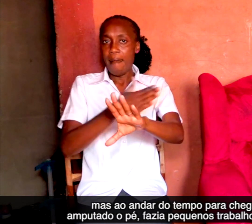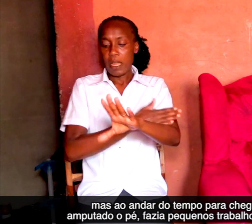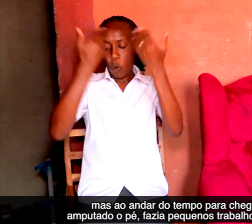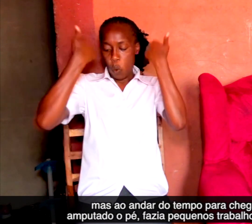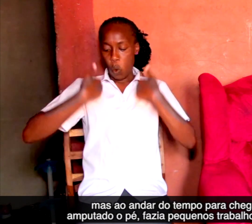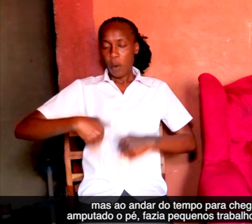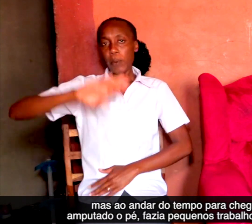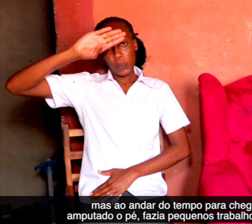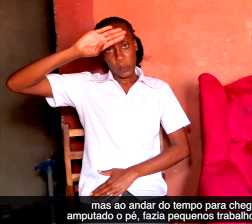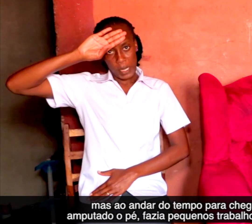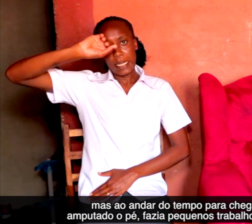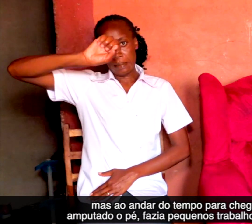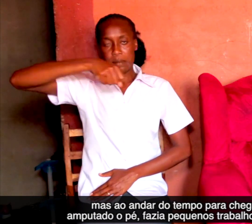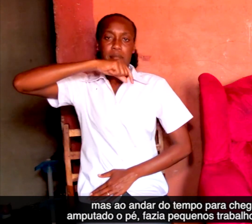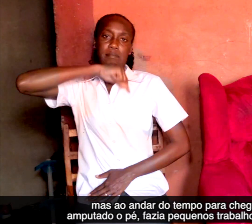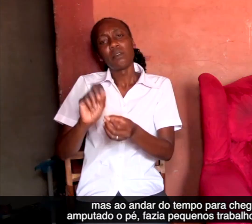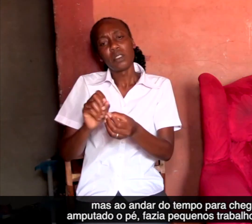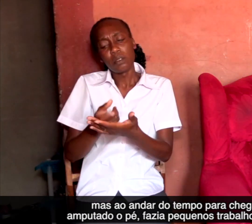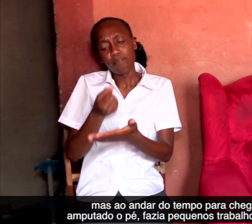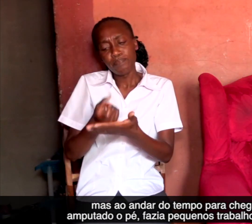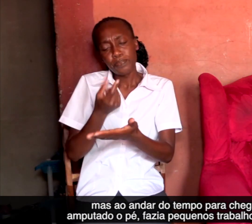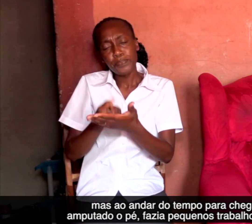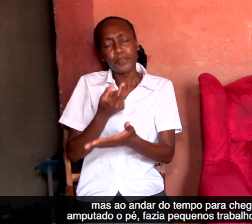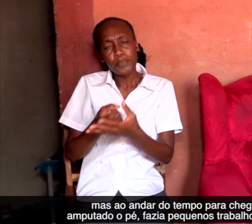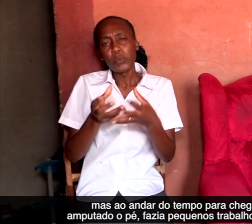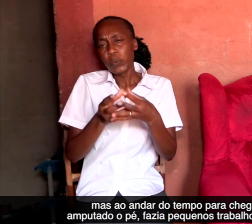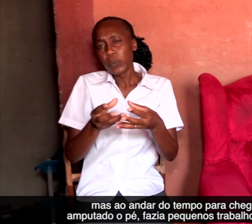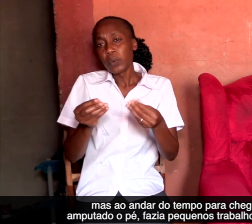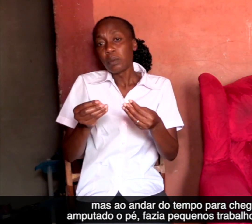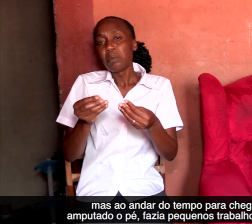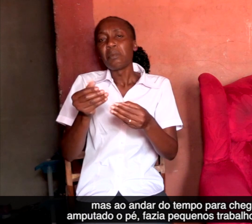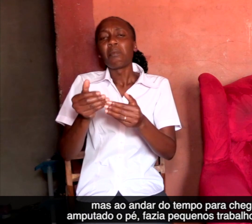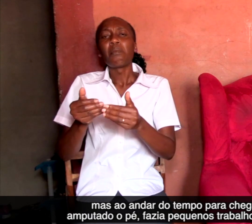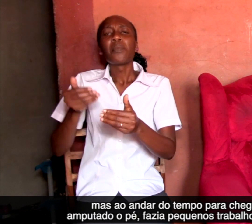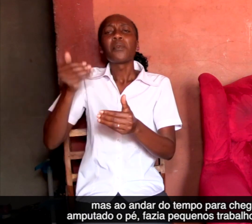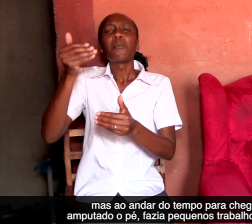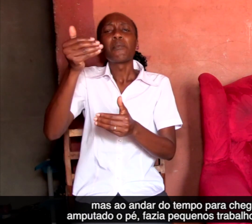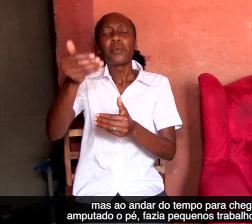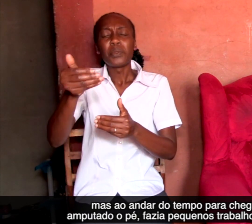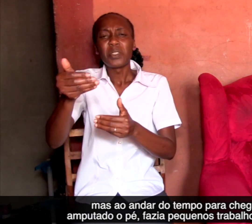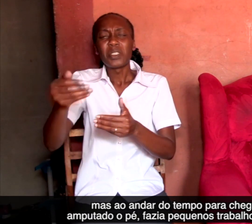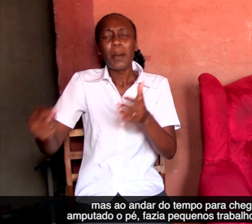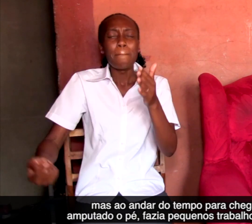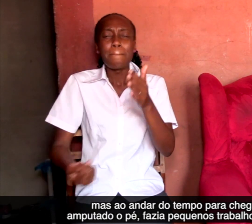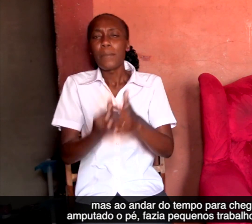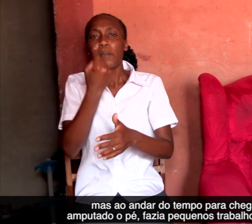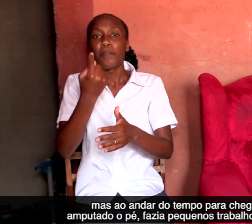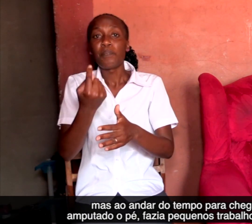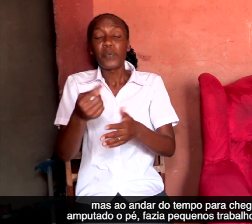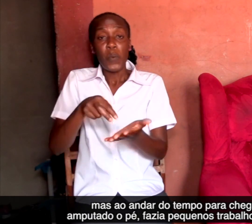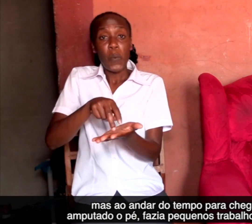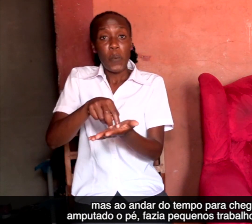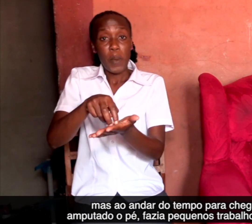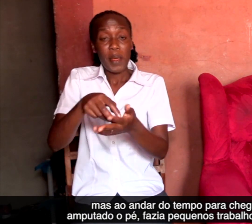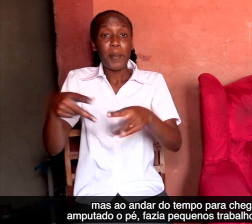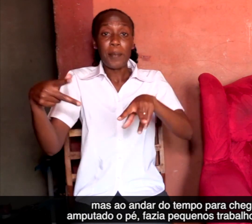mas sempre fazia consultas no hospital. Para chegar à fase de eu ser amputado o pé, foi o seguinte. Eu,